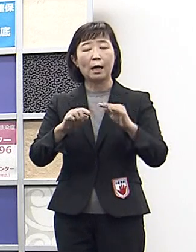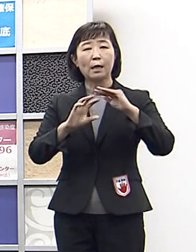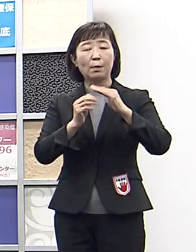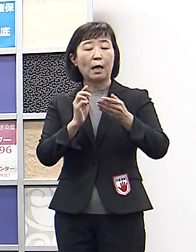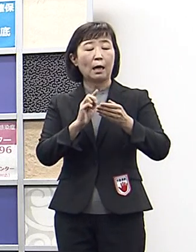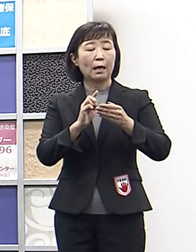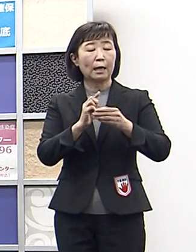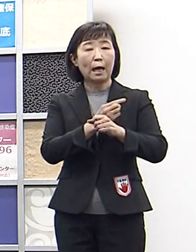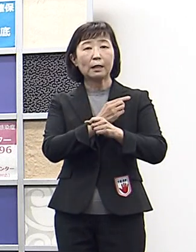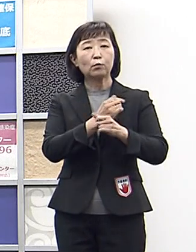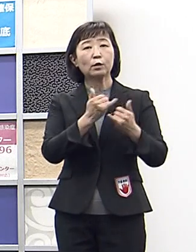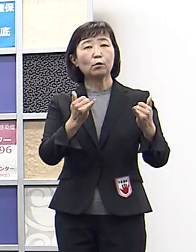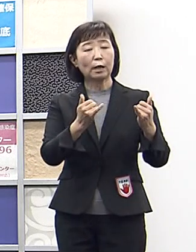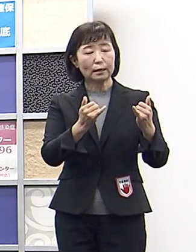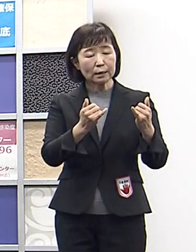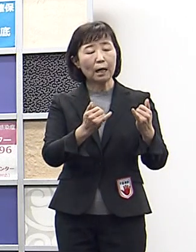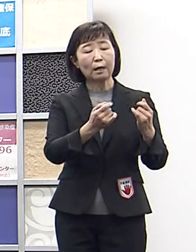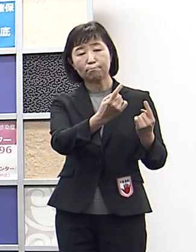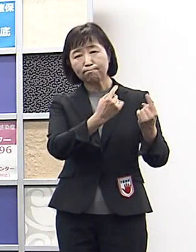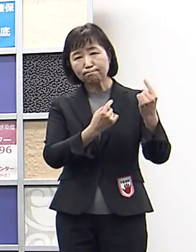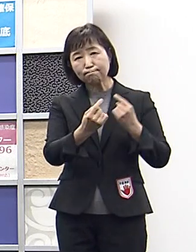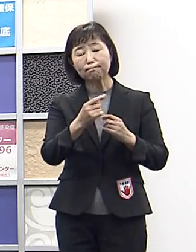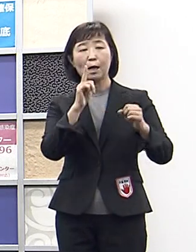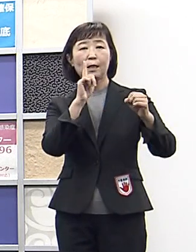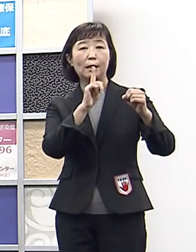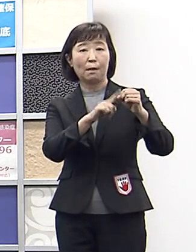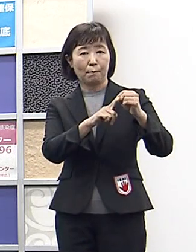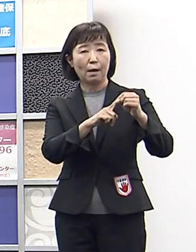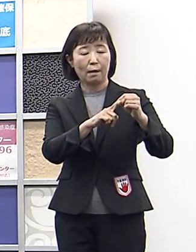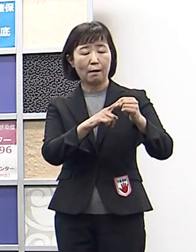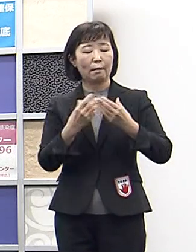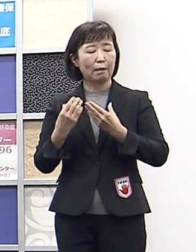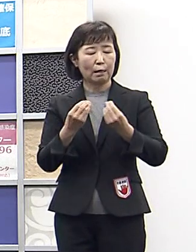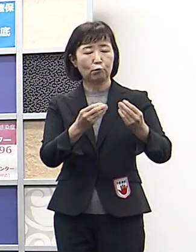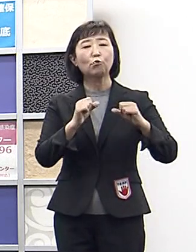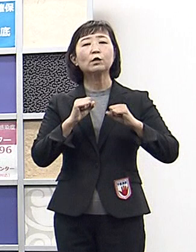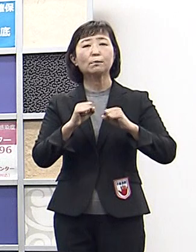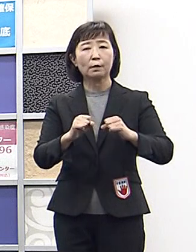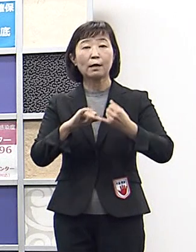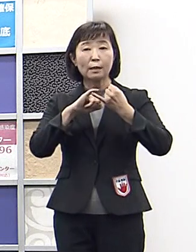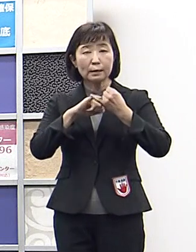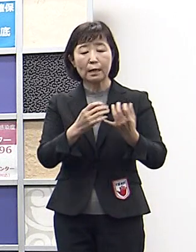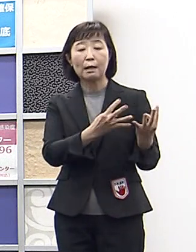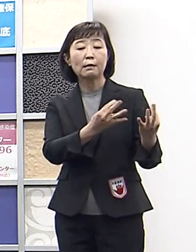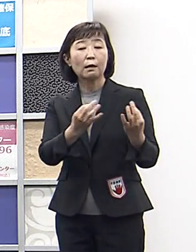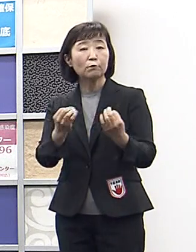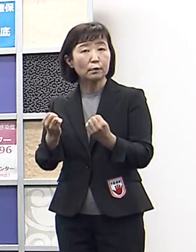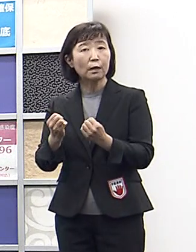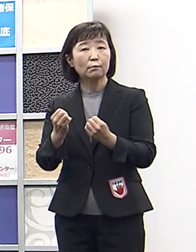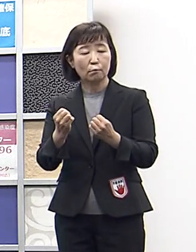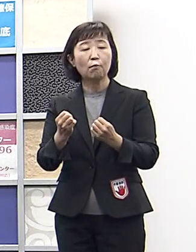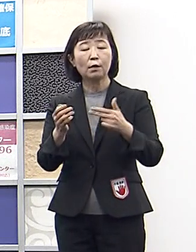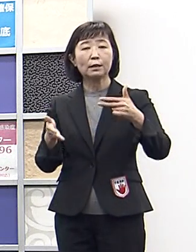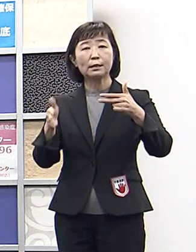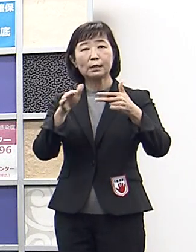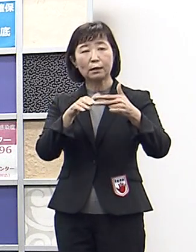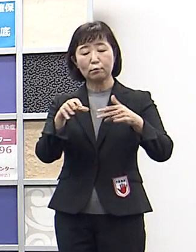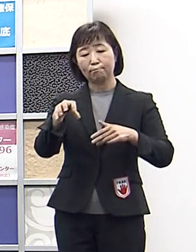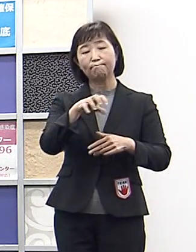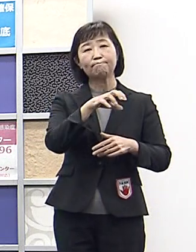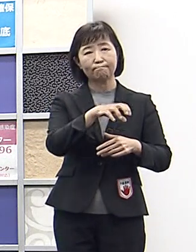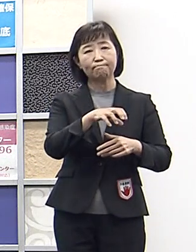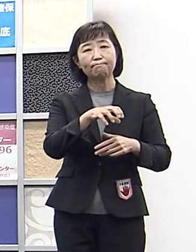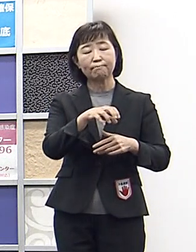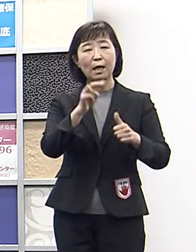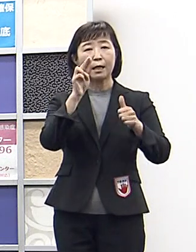でいただくためのアドバンテージとなりますよう今後も継続してまいりますのでぜひとも多くの施設の皆様にこの認証の